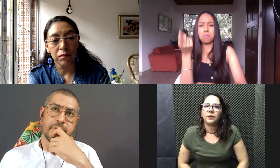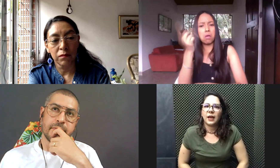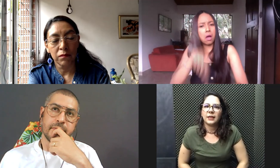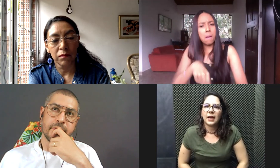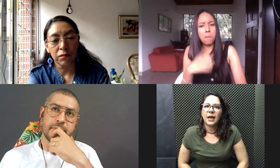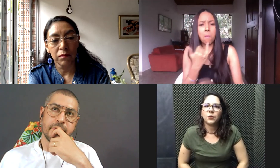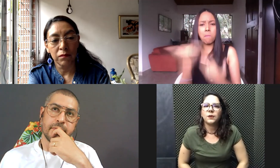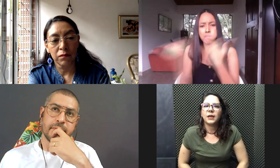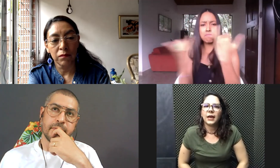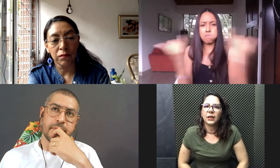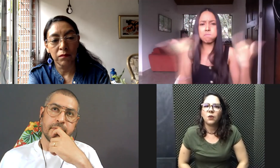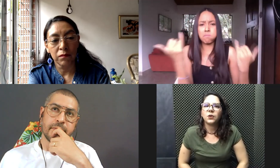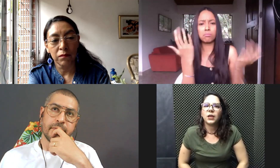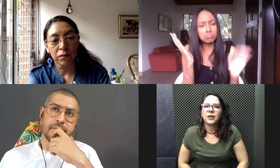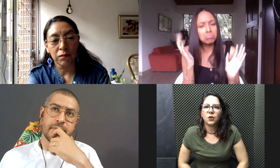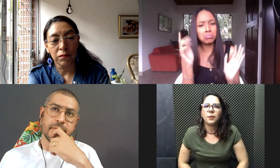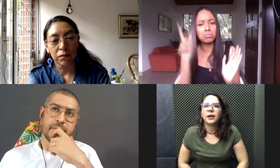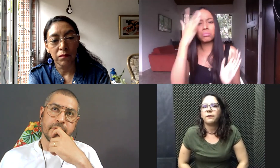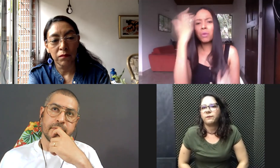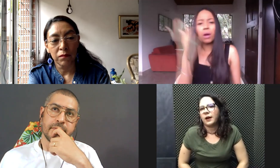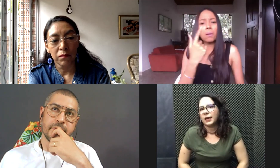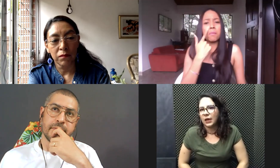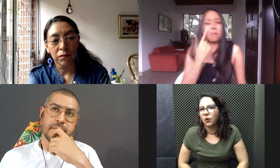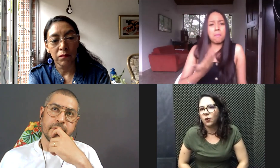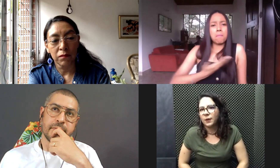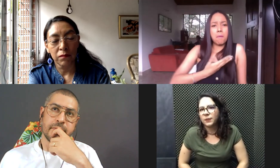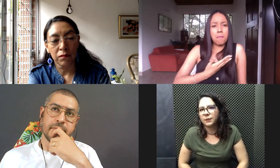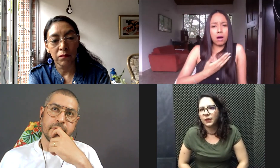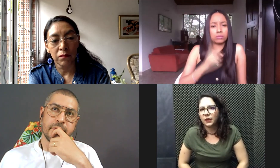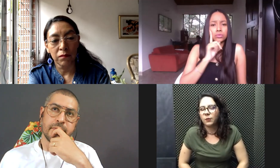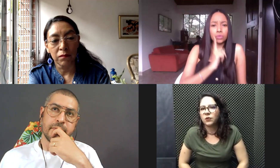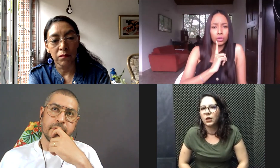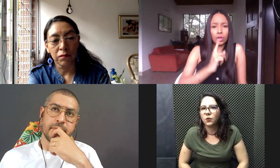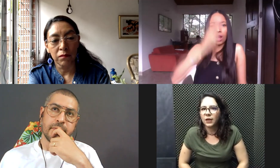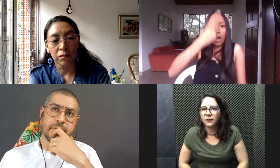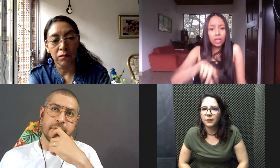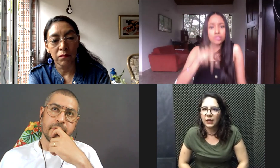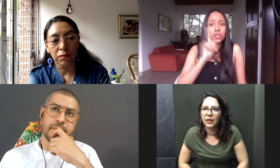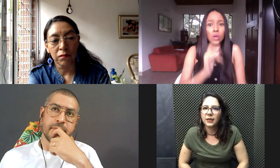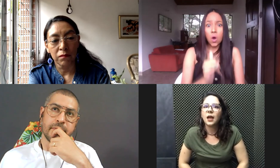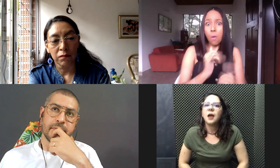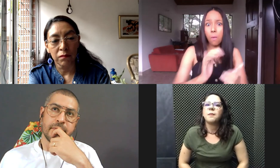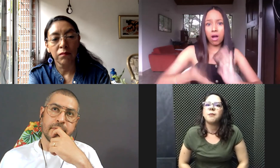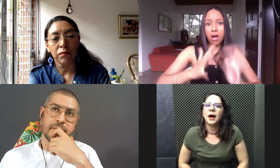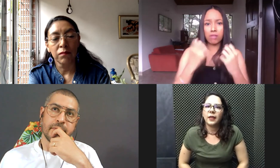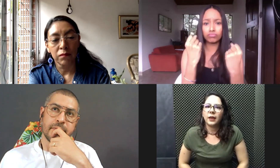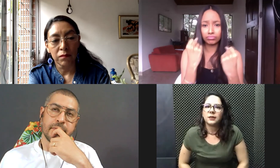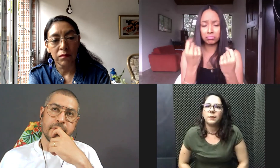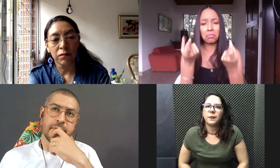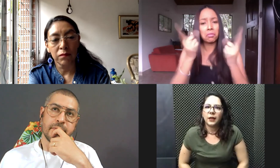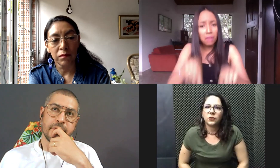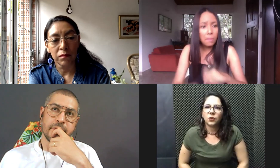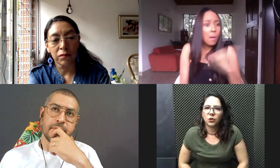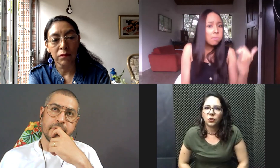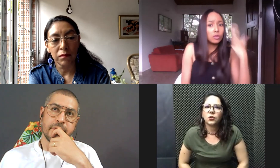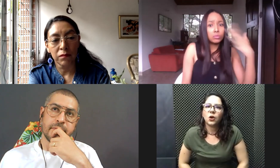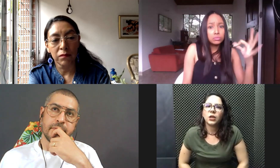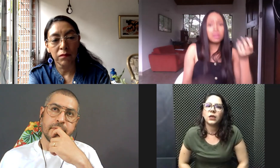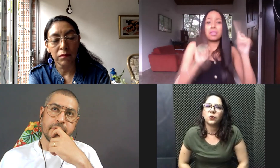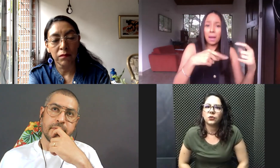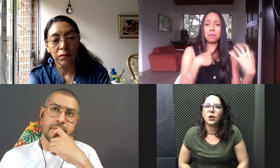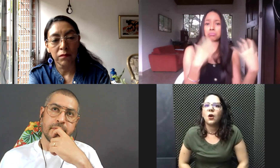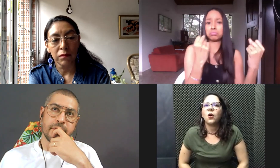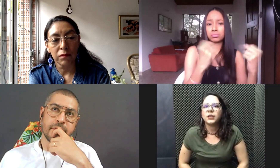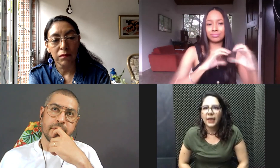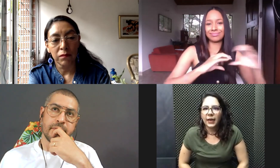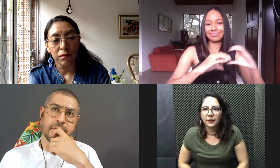donde allá hay posibilidades de comunicación. Aquí en Colombia pues también tenemos algunas familias, madres y padres sordos con